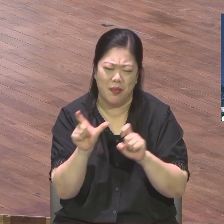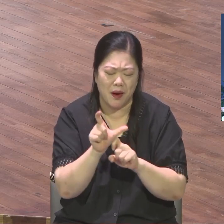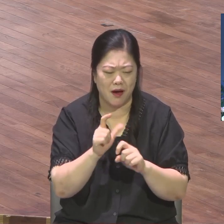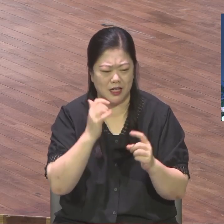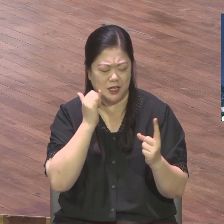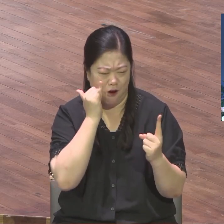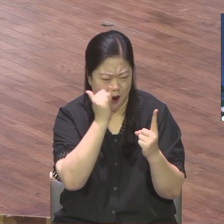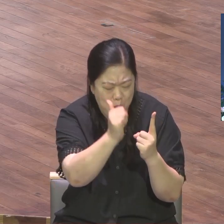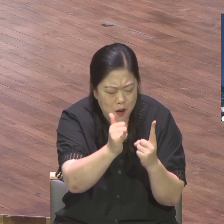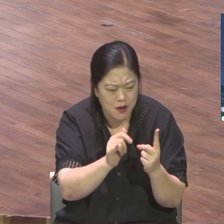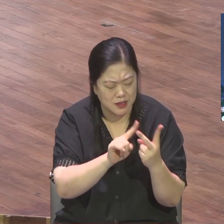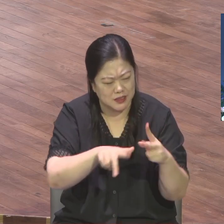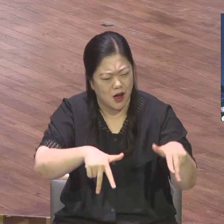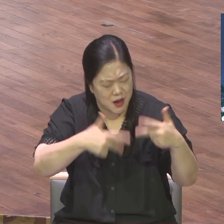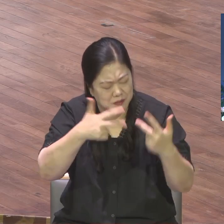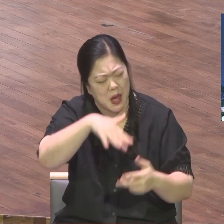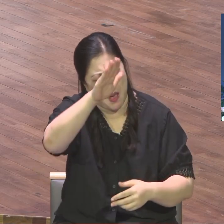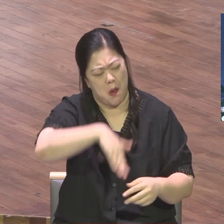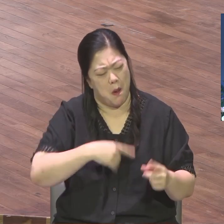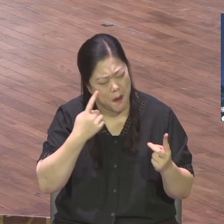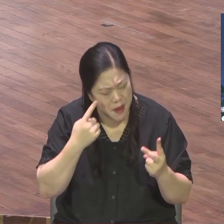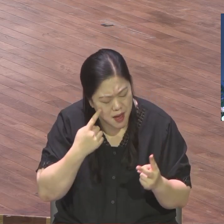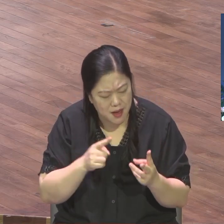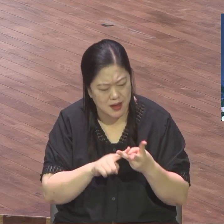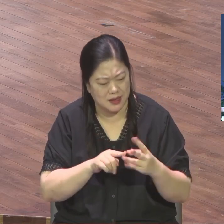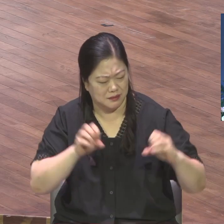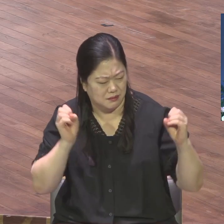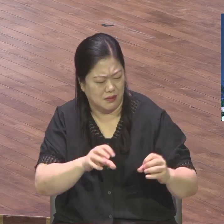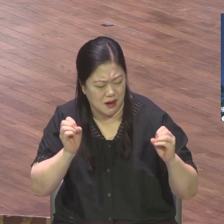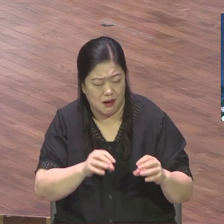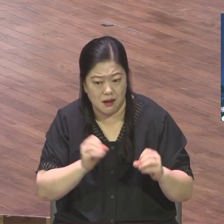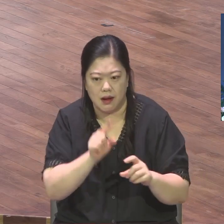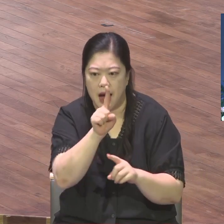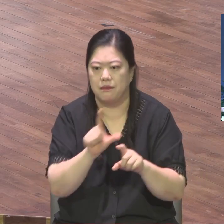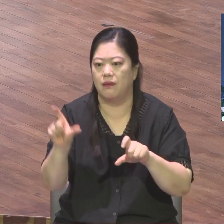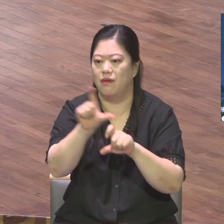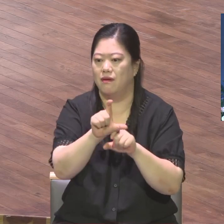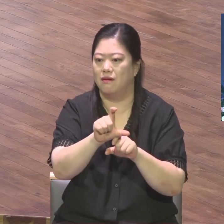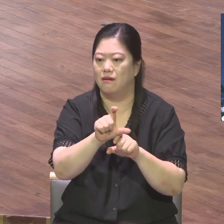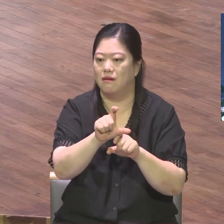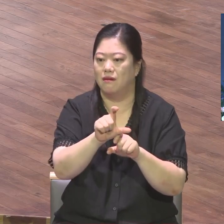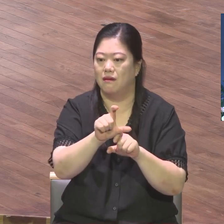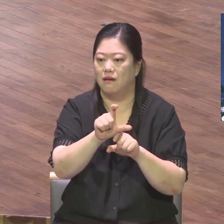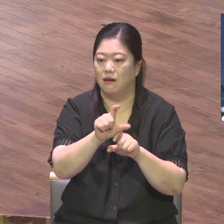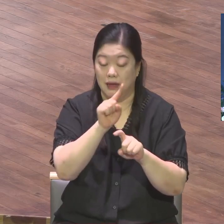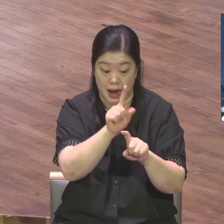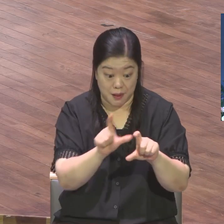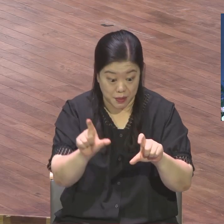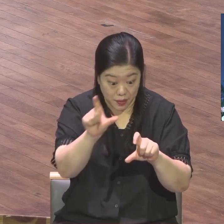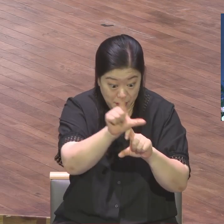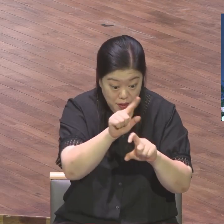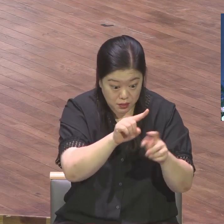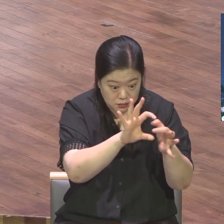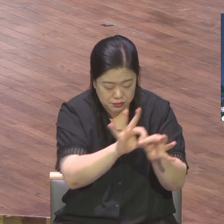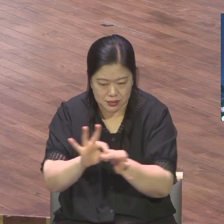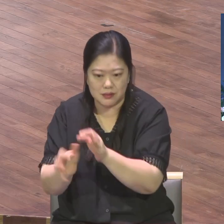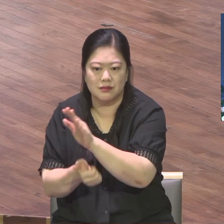시도하고 한 번 더 뒤집어보는 사람에게 성공이 찾아온다라는